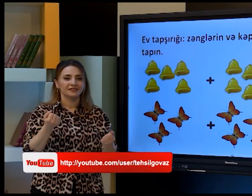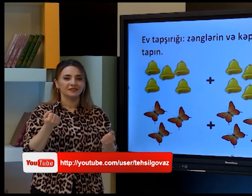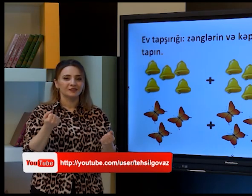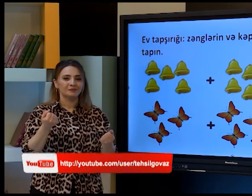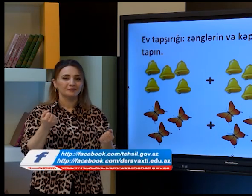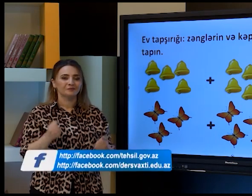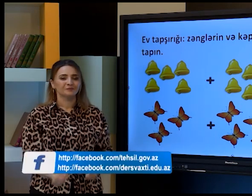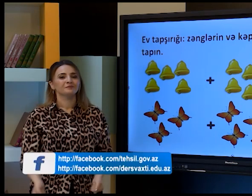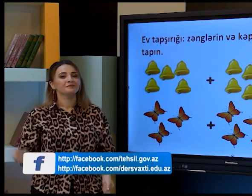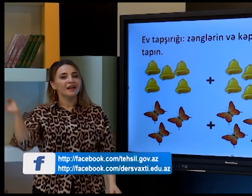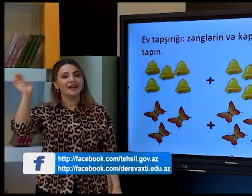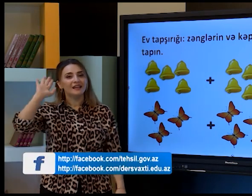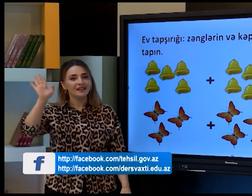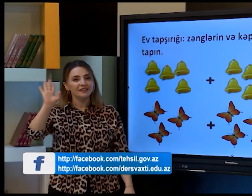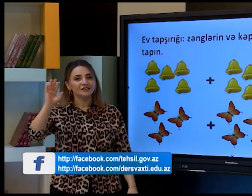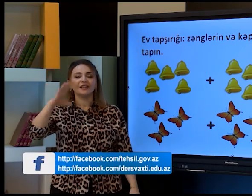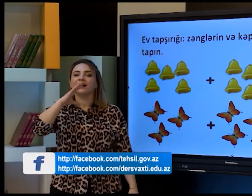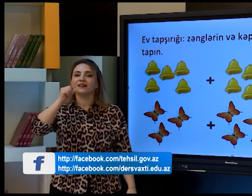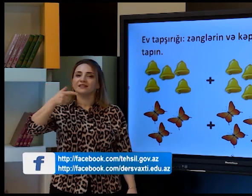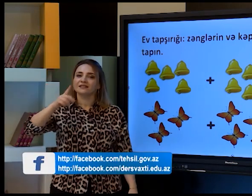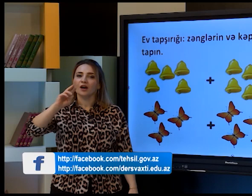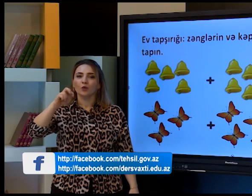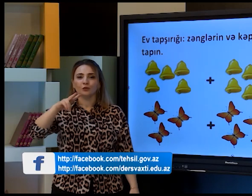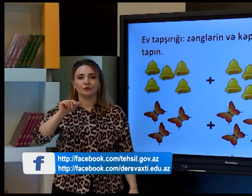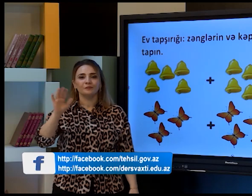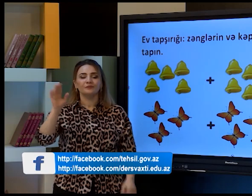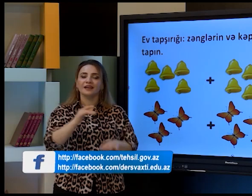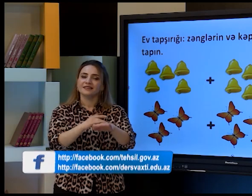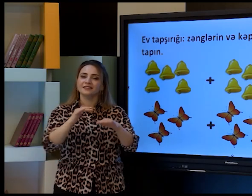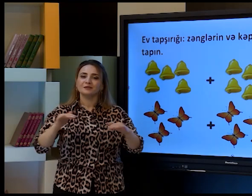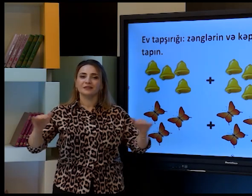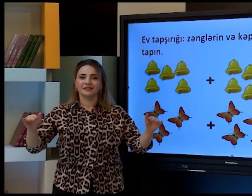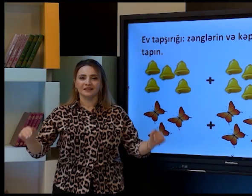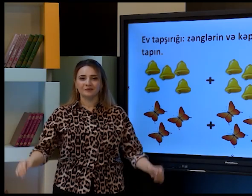tapacaqsınız. Hələlik, sağ olun, əziz balalar.